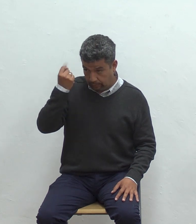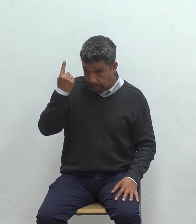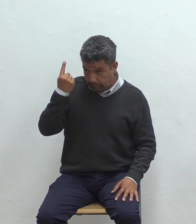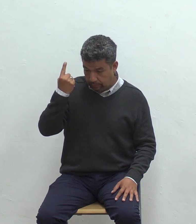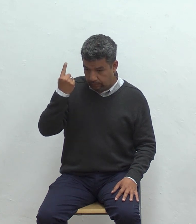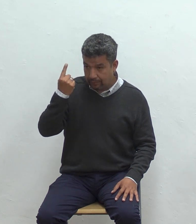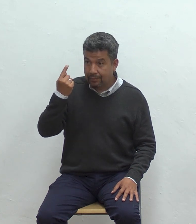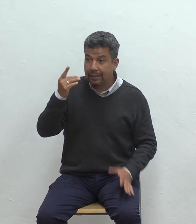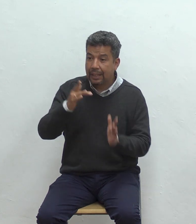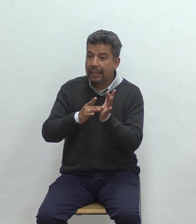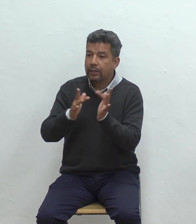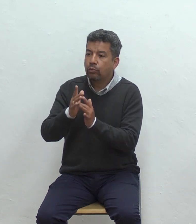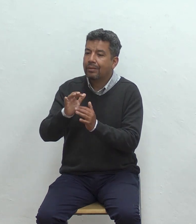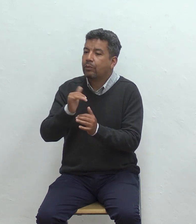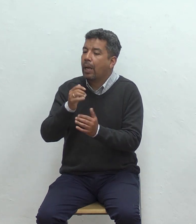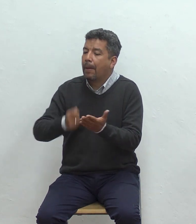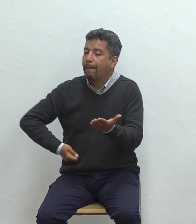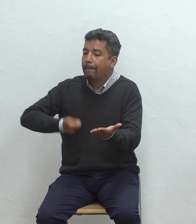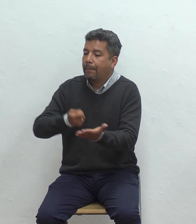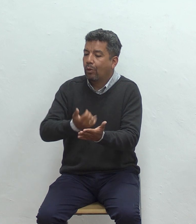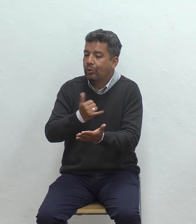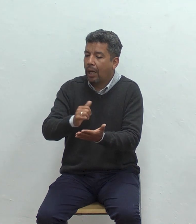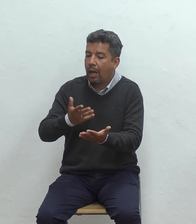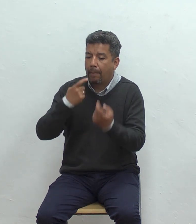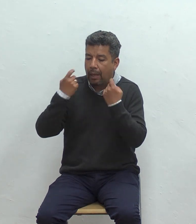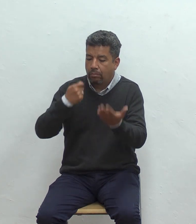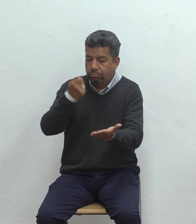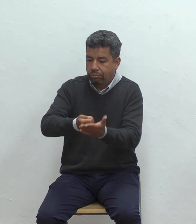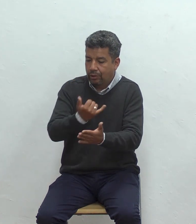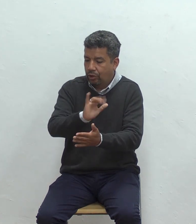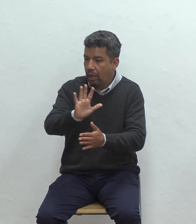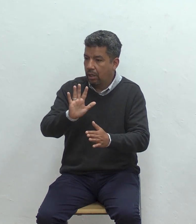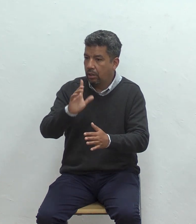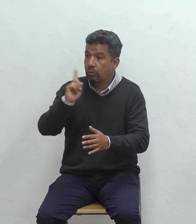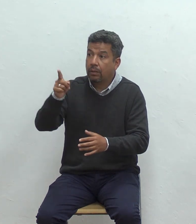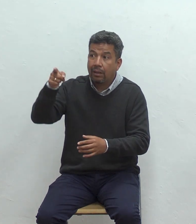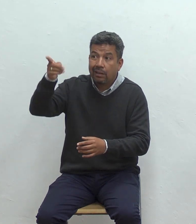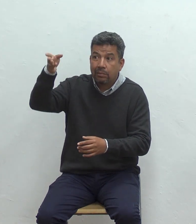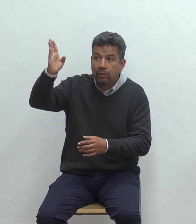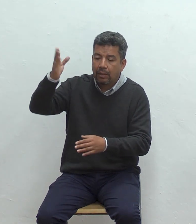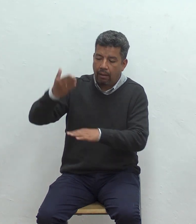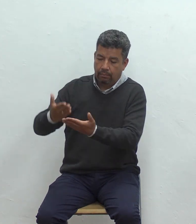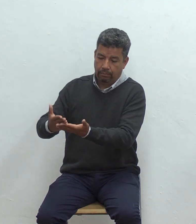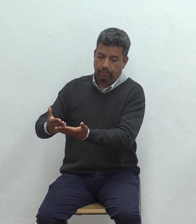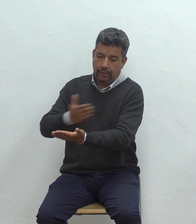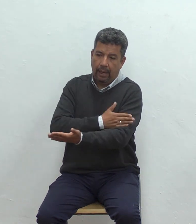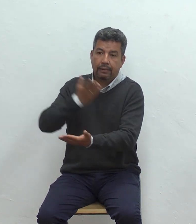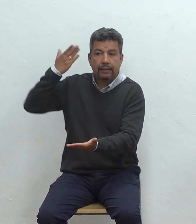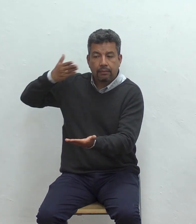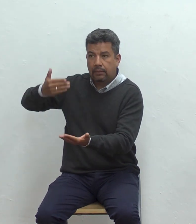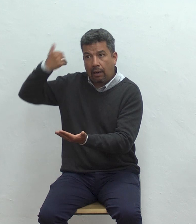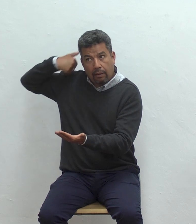¿Entiende que Él ya pagó por todos nuestros pecados? Porque Él es antes de la